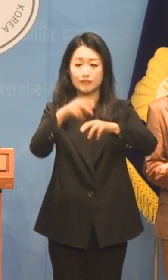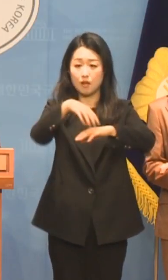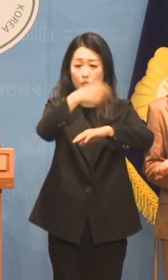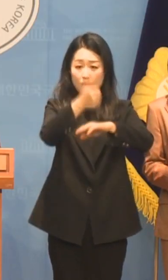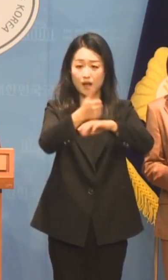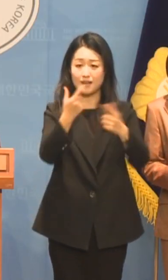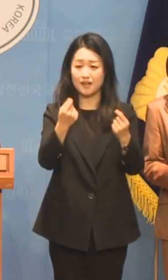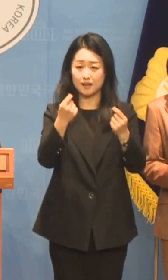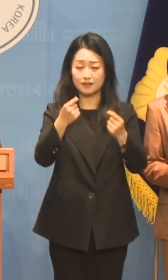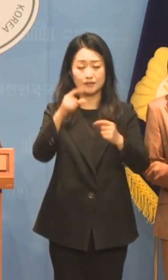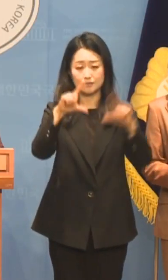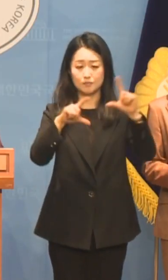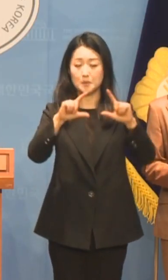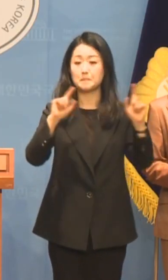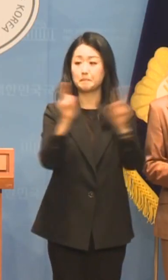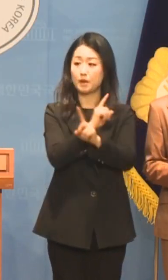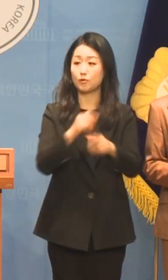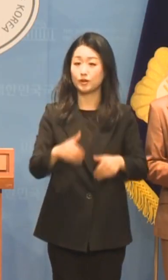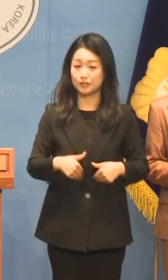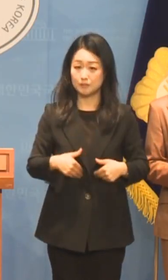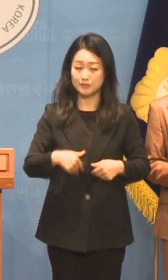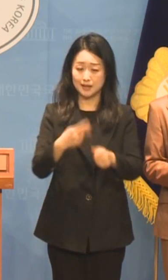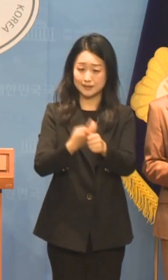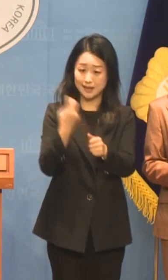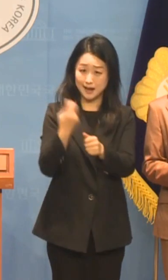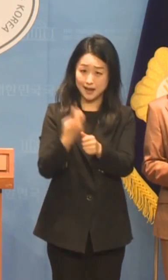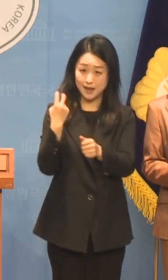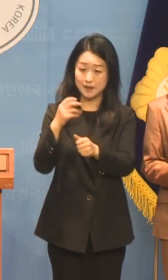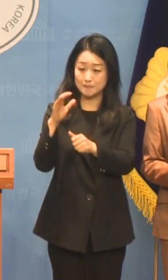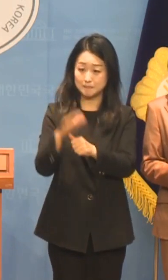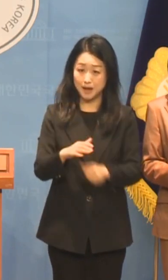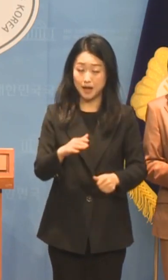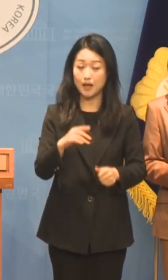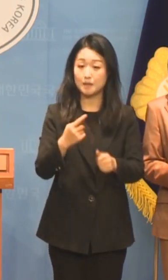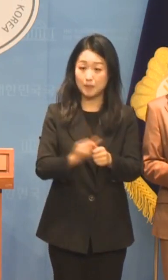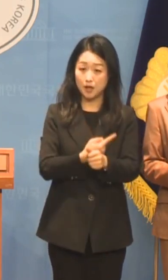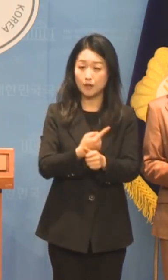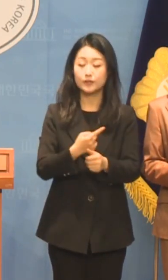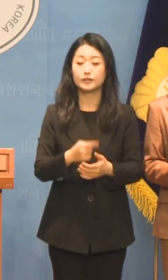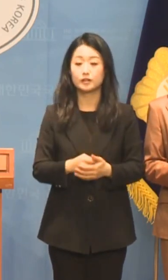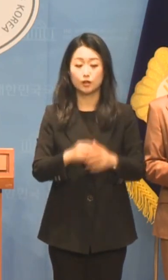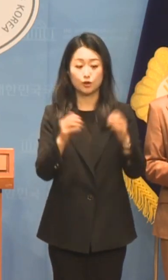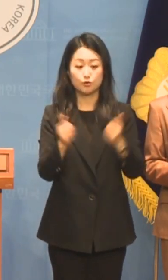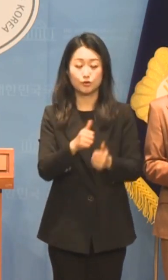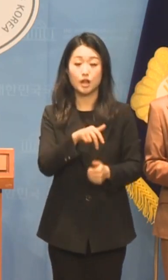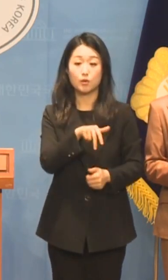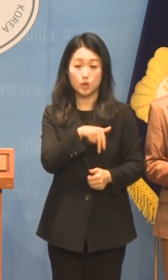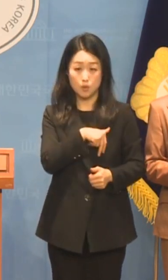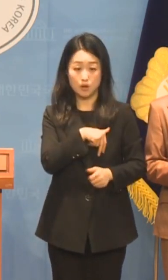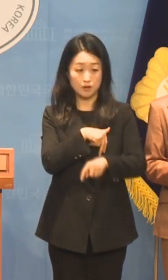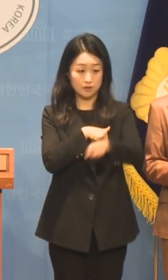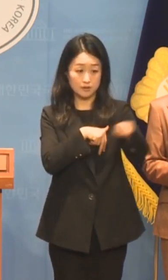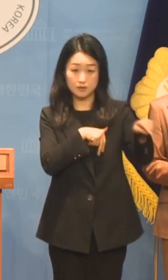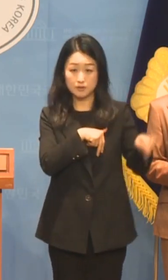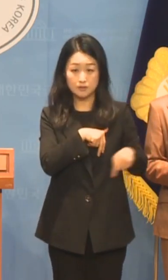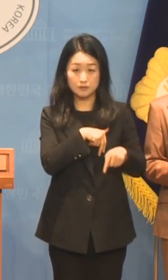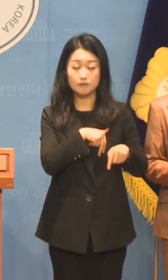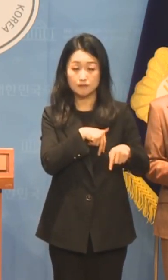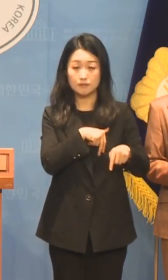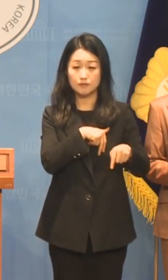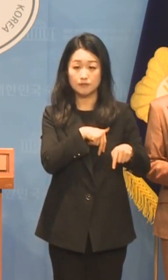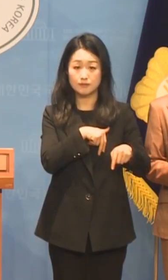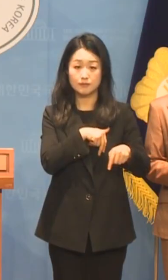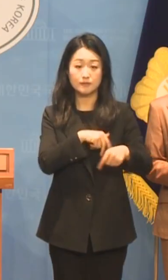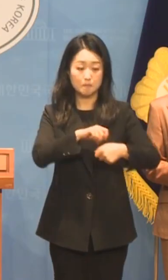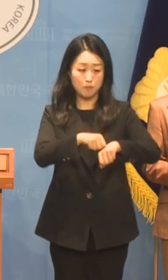일입니다. 억지 탄핵이 기각되면 탄핵 소추한 국회의원들에게 반드시